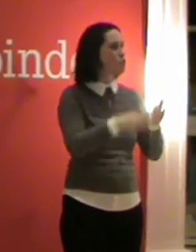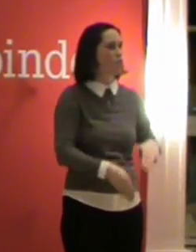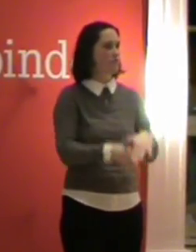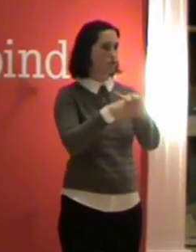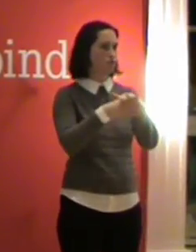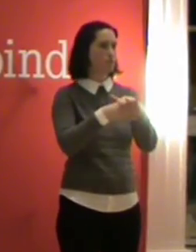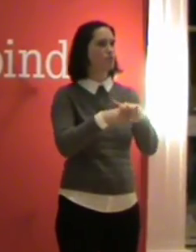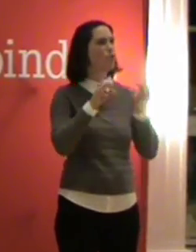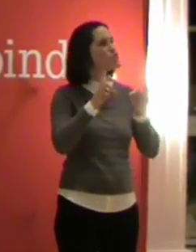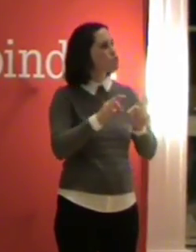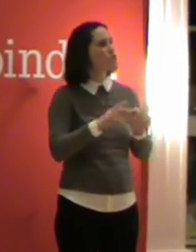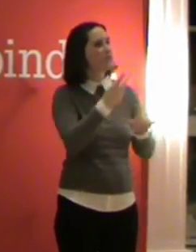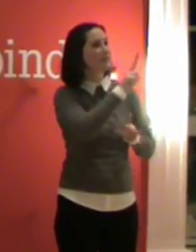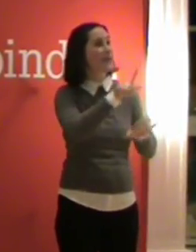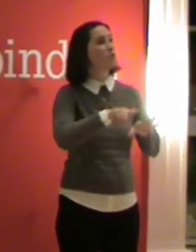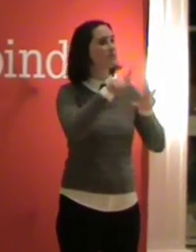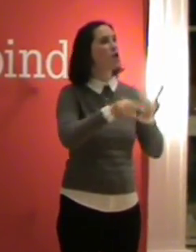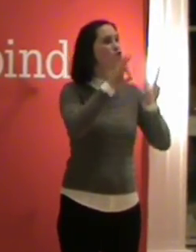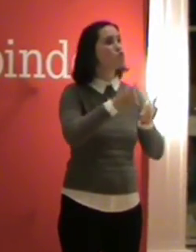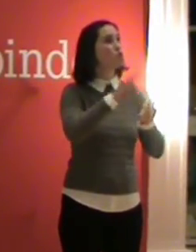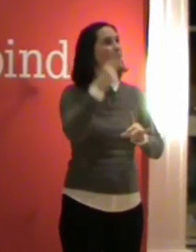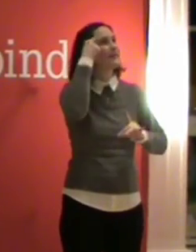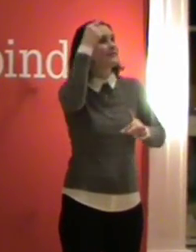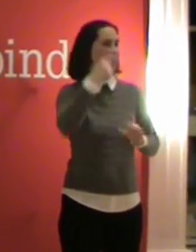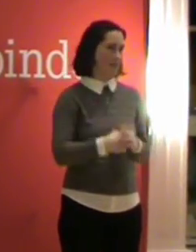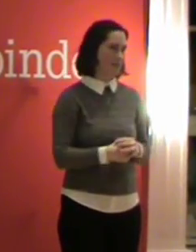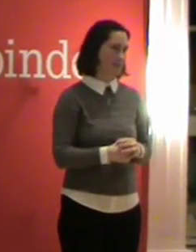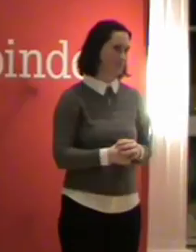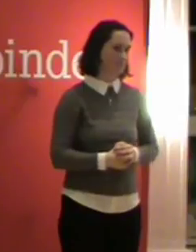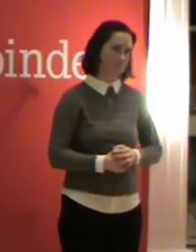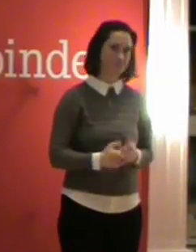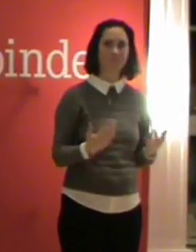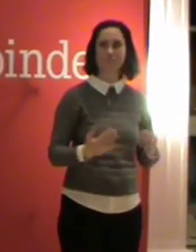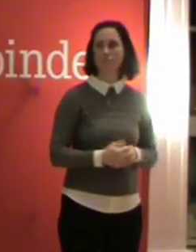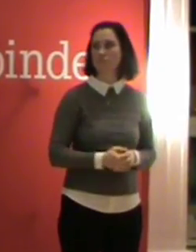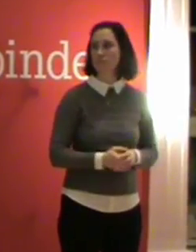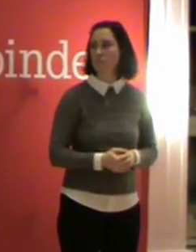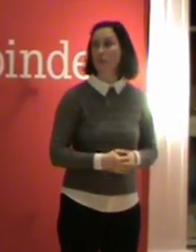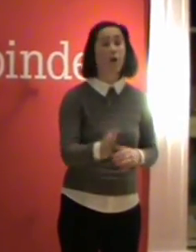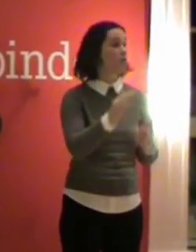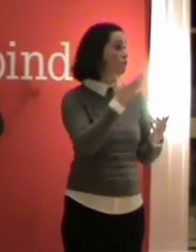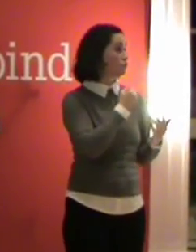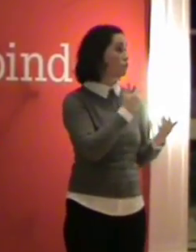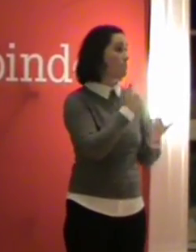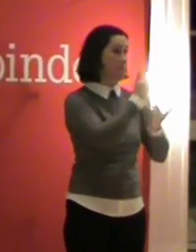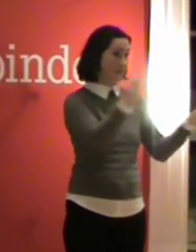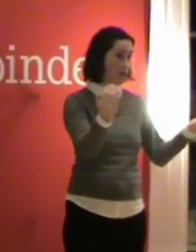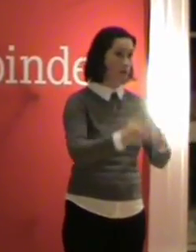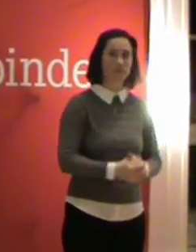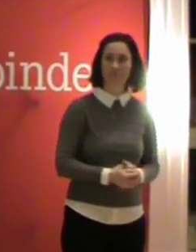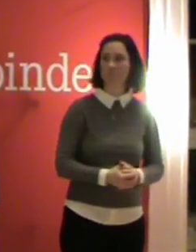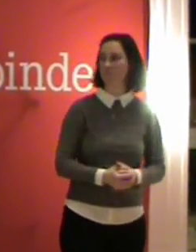Sie sie, geben Sie das als guten Vorsatz für das Jahr 2017. Ja, wir möchten uns bedanken. Wir danken